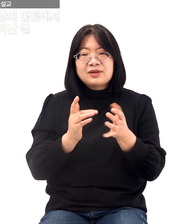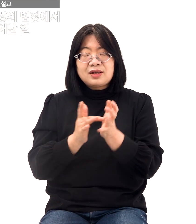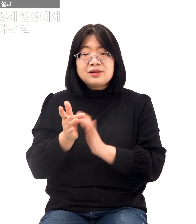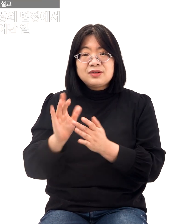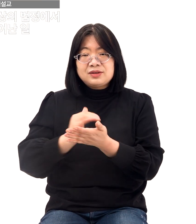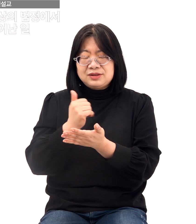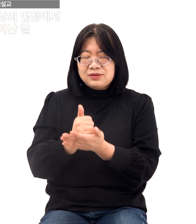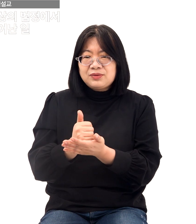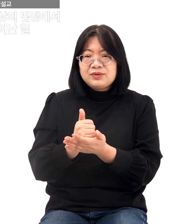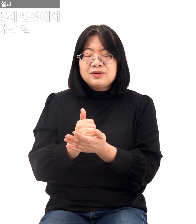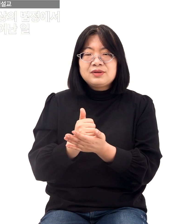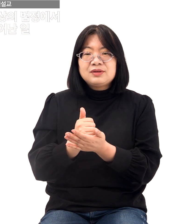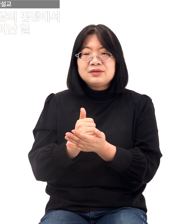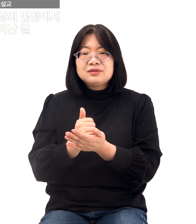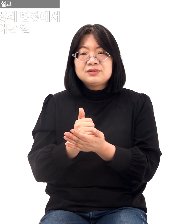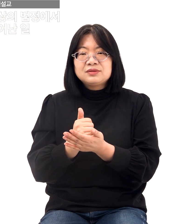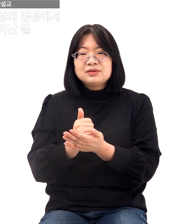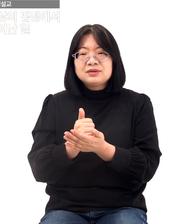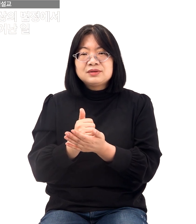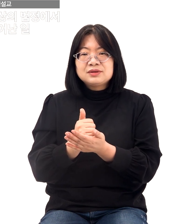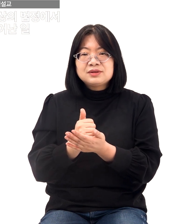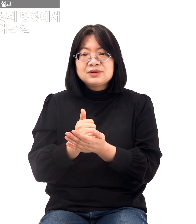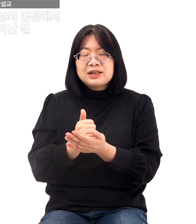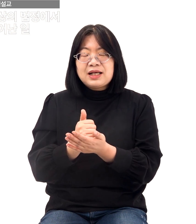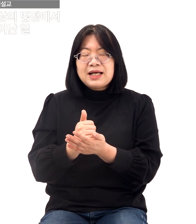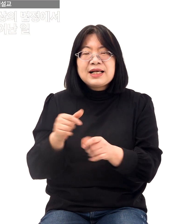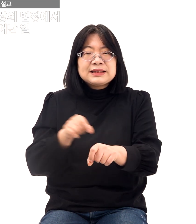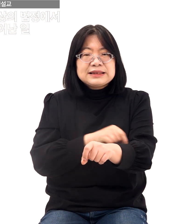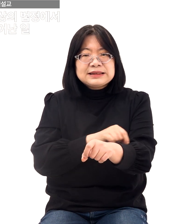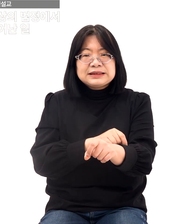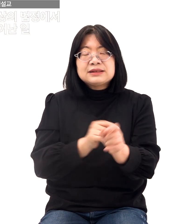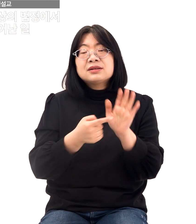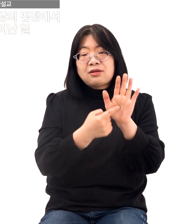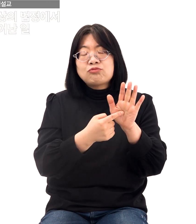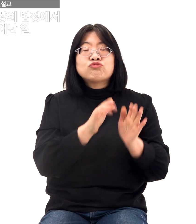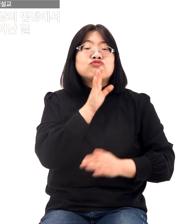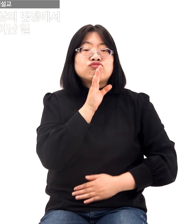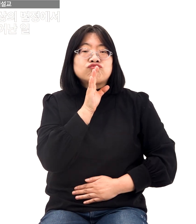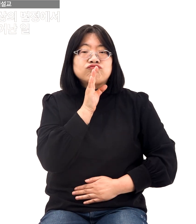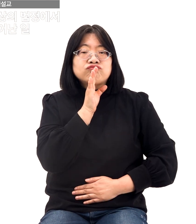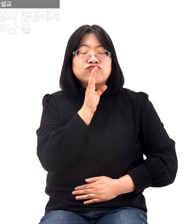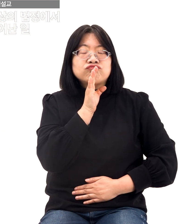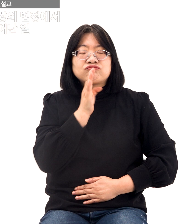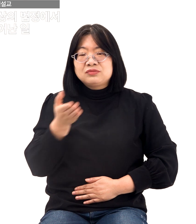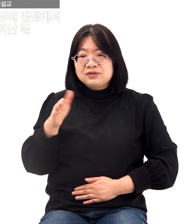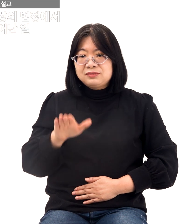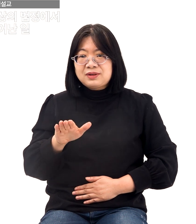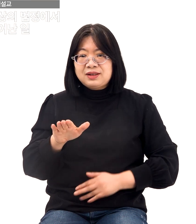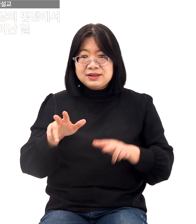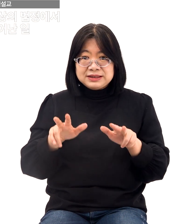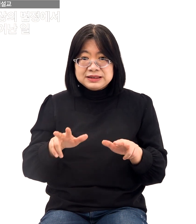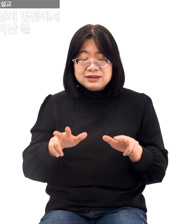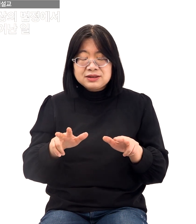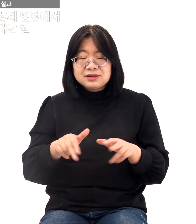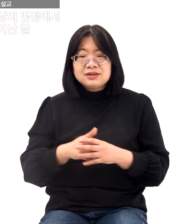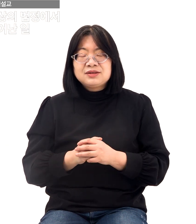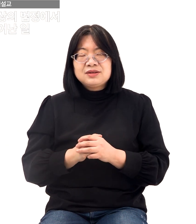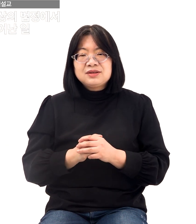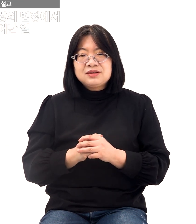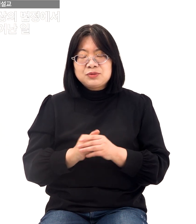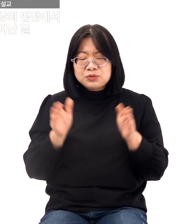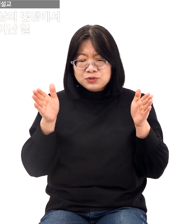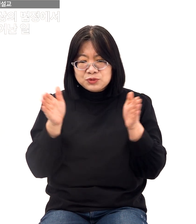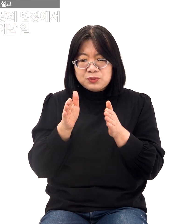예수 그리스도의 상징을 담고 있는 것은 맞습니다. 그러나 여기서만은 좀